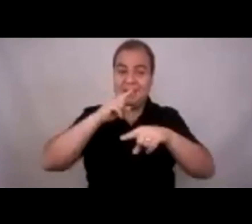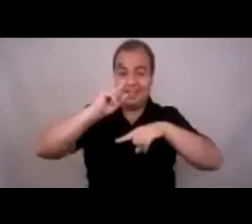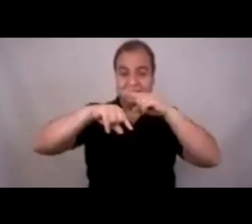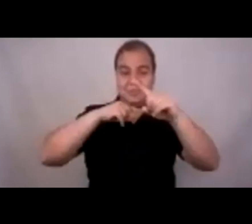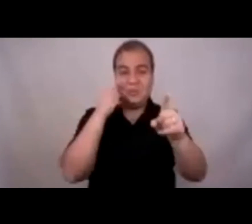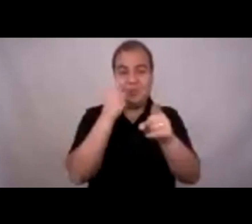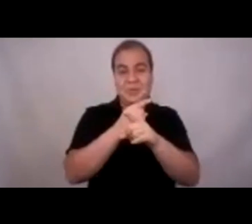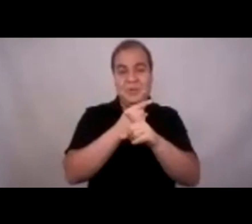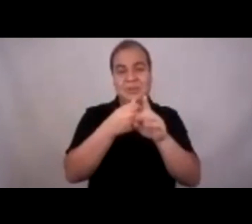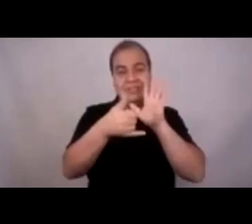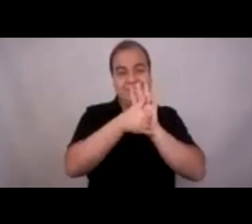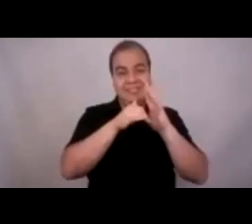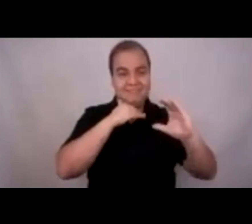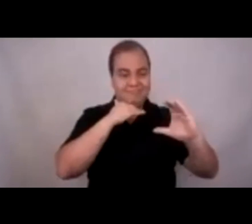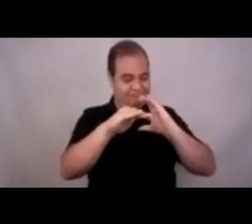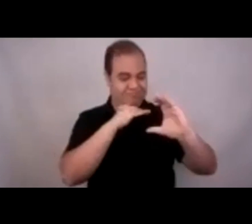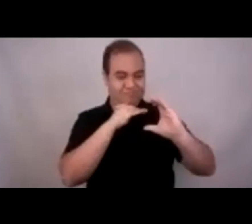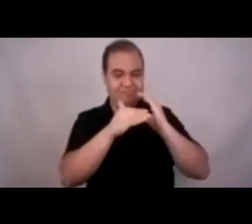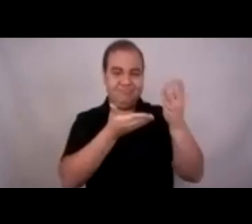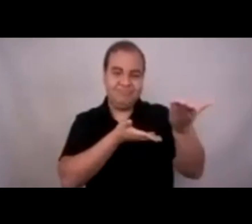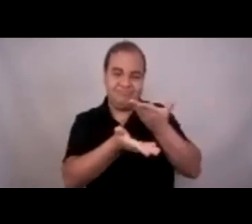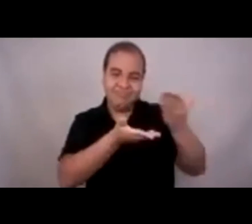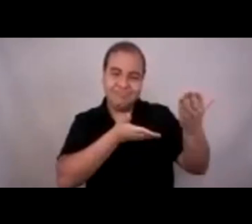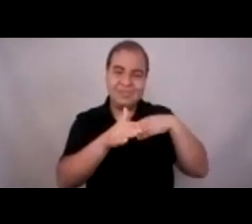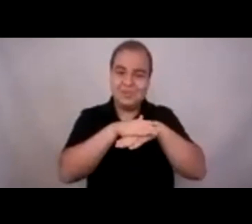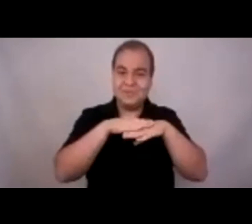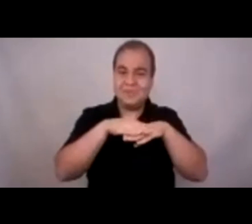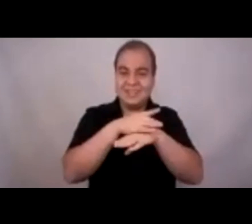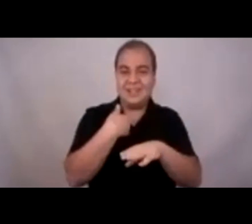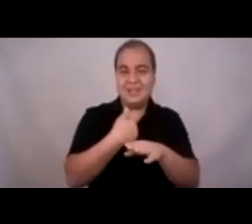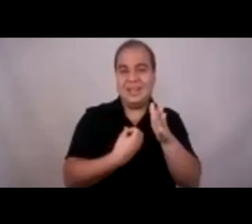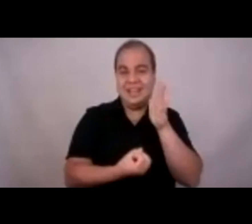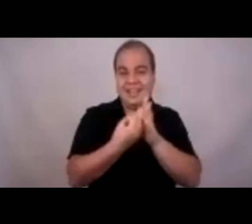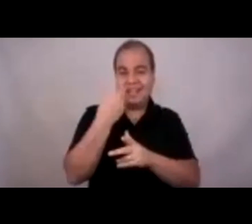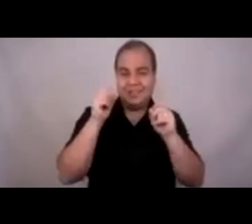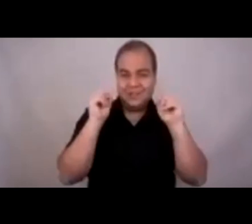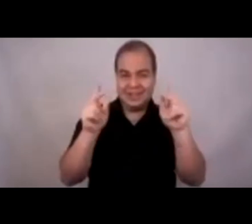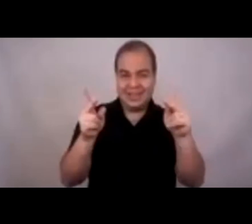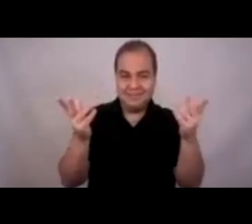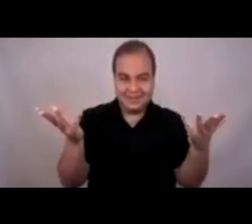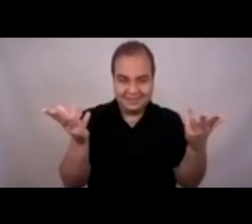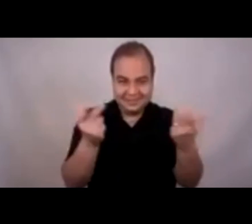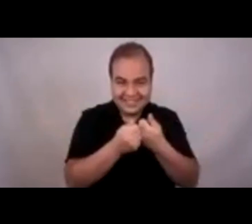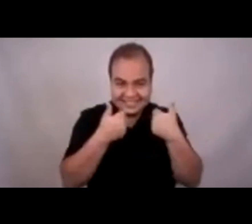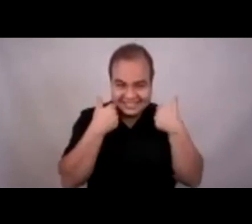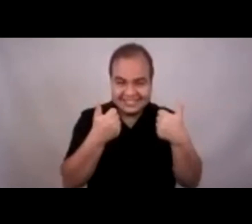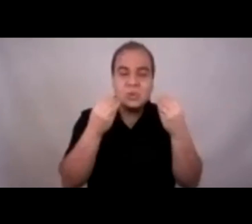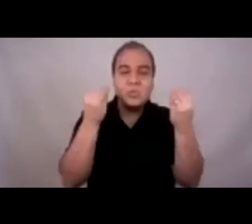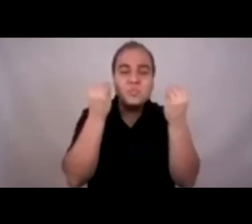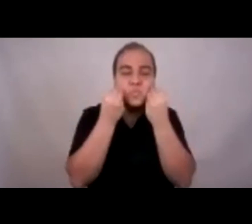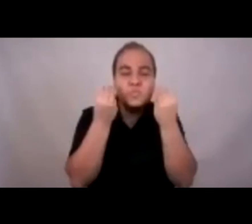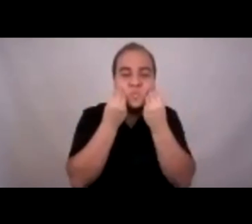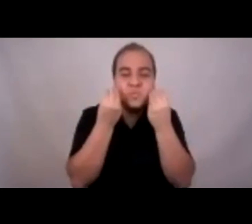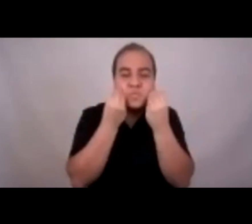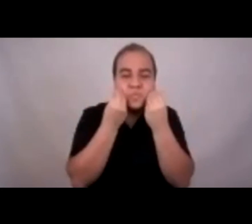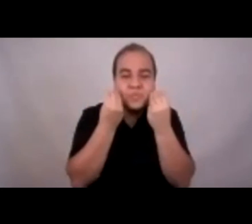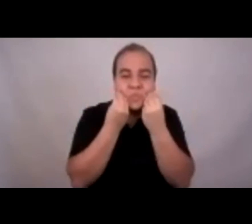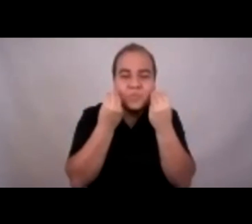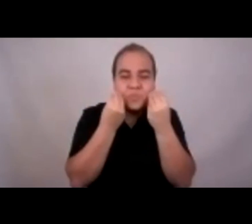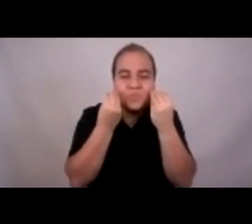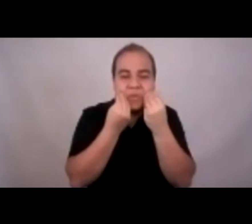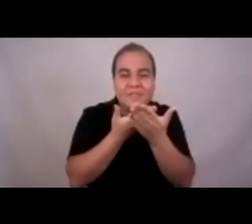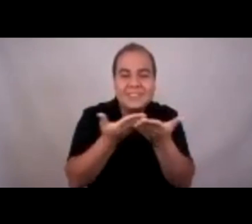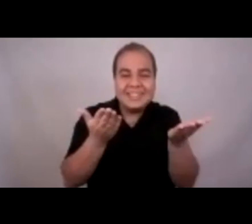chat e outras oportunidades que a gente vai criando. Maravilha? Um grande beijo para vocês e